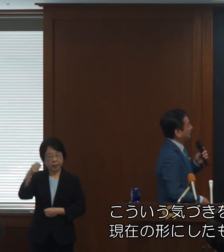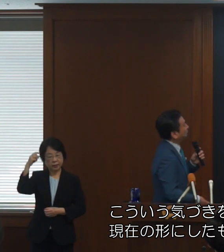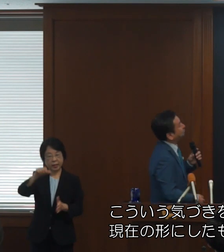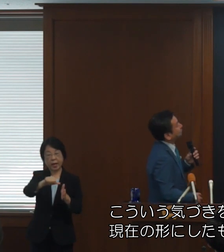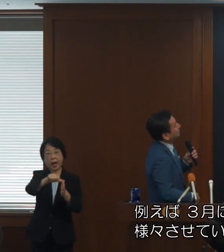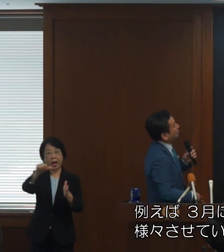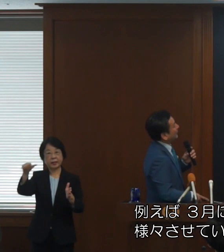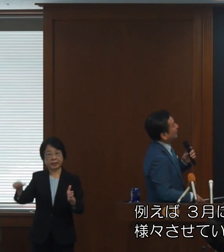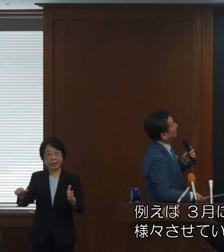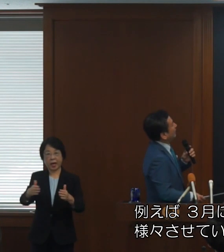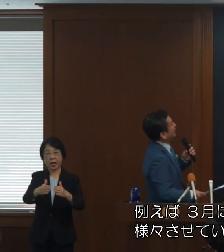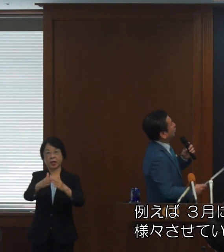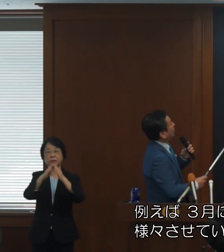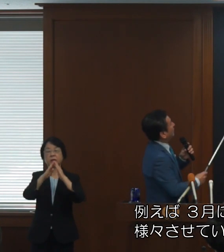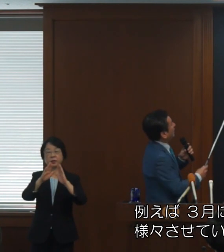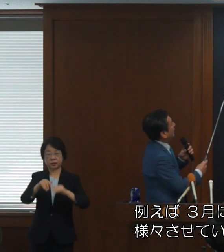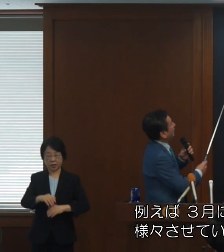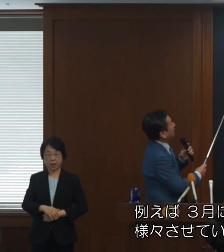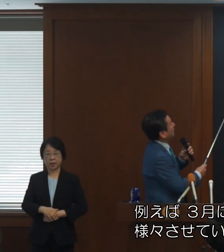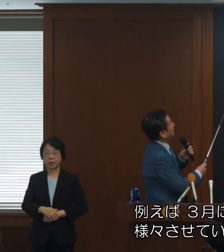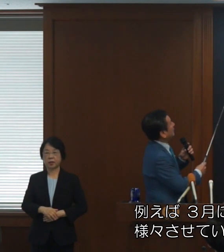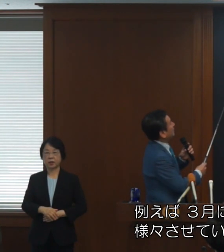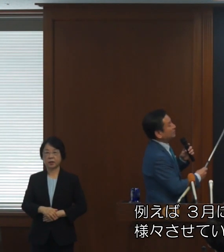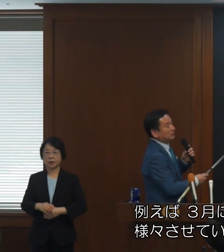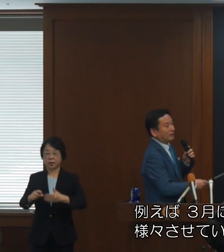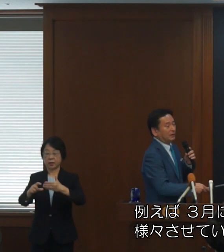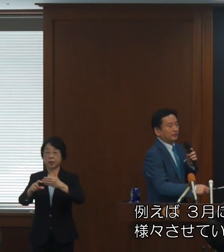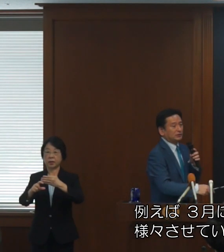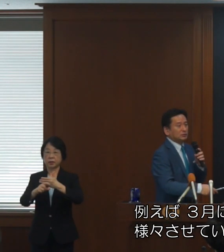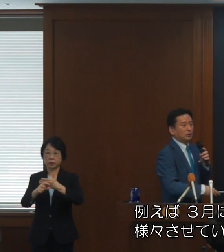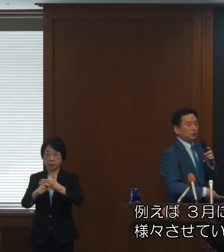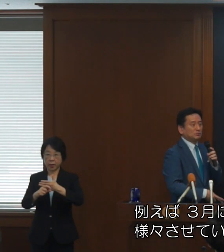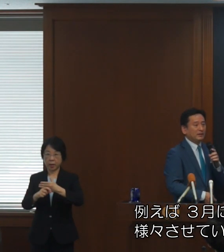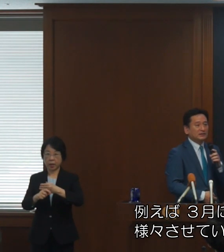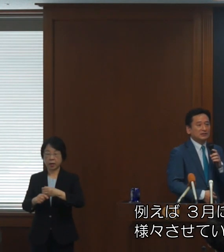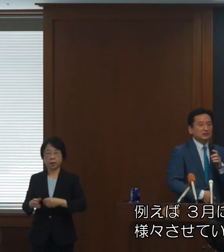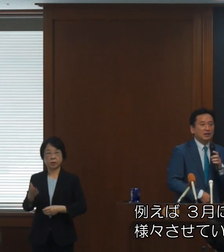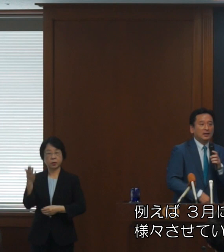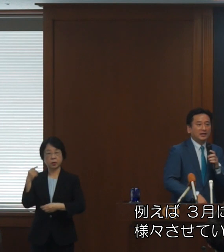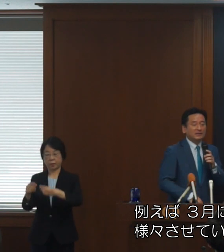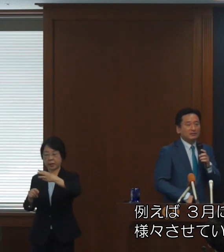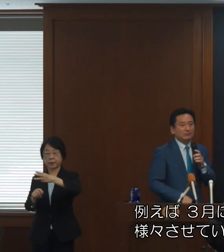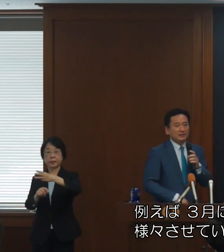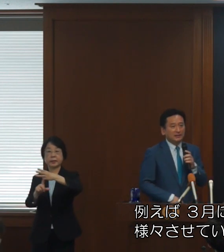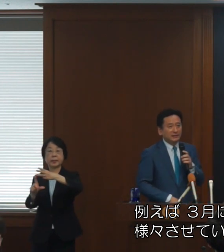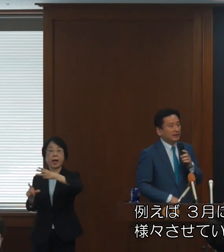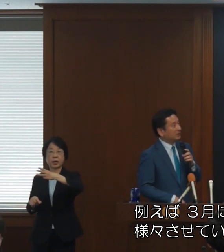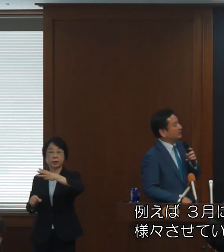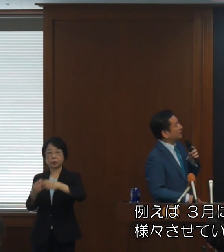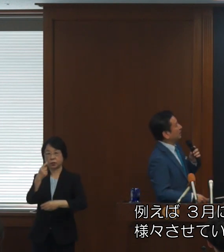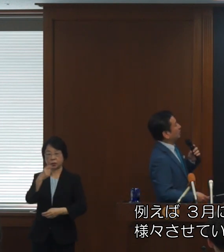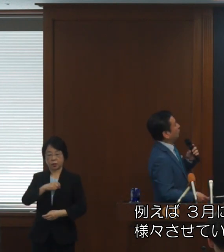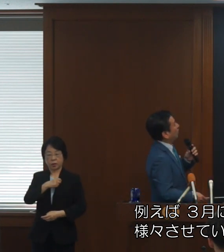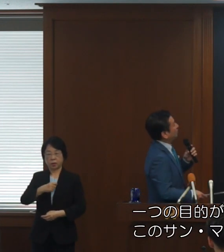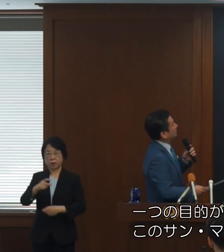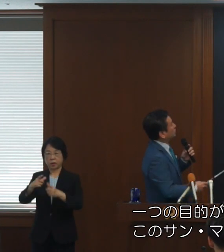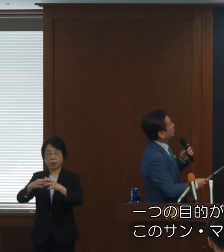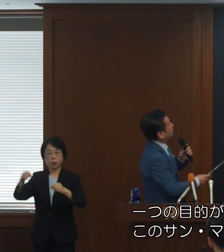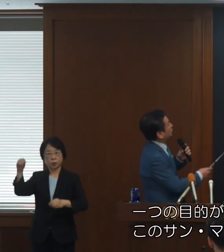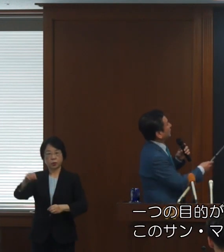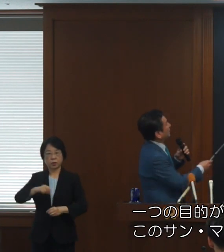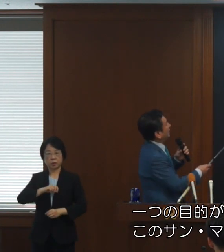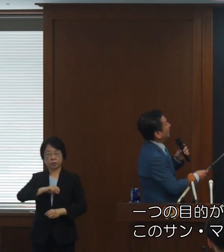ます例えば3月には私もスペイン一冊様々させていただきましたけれども